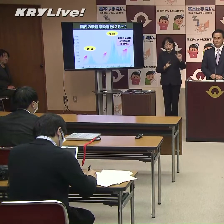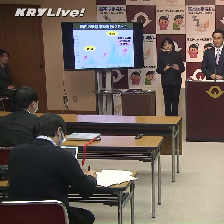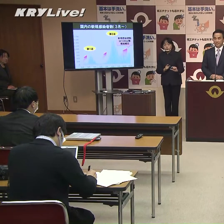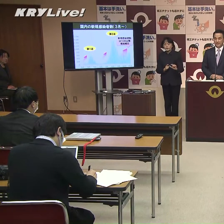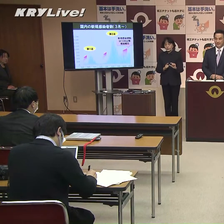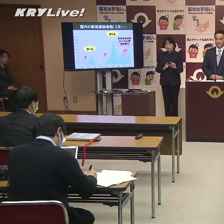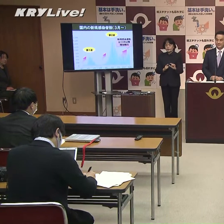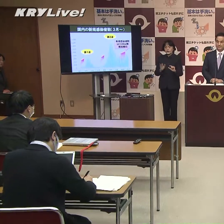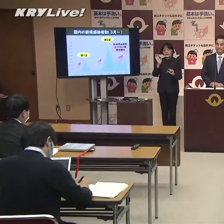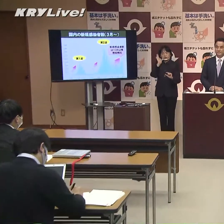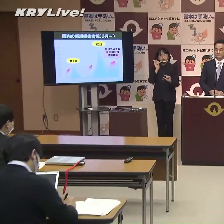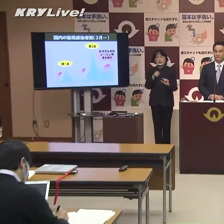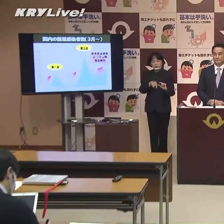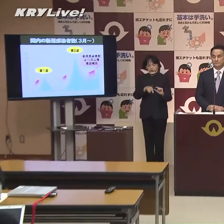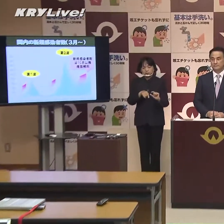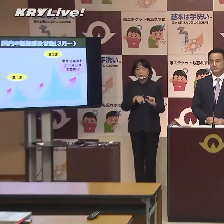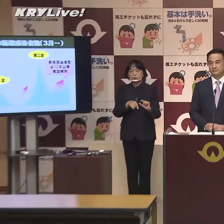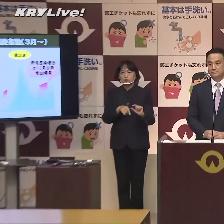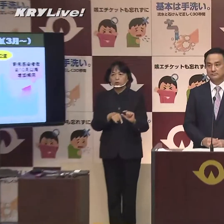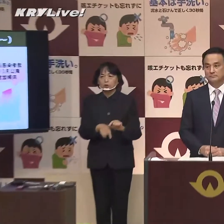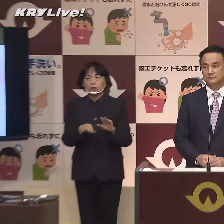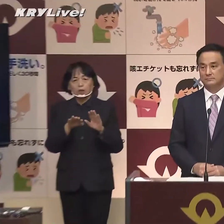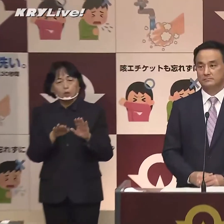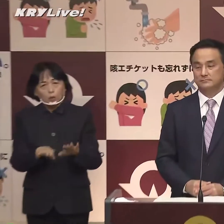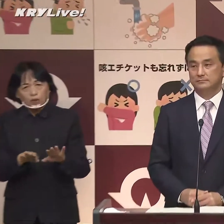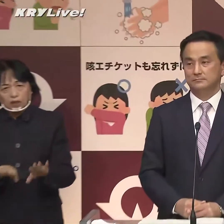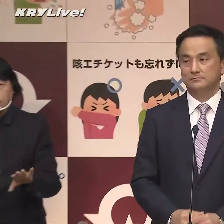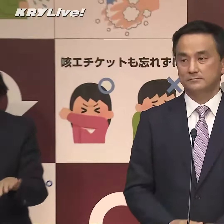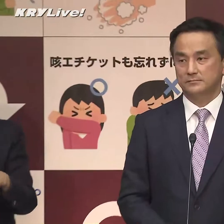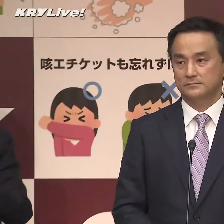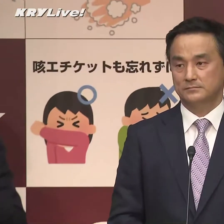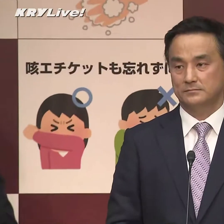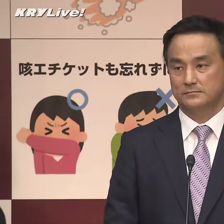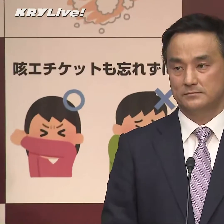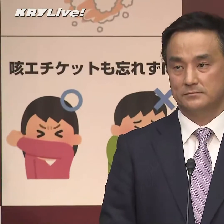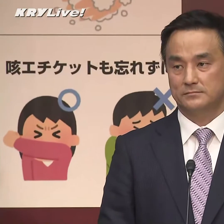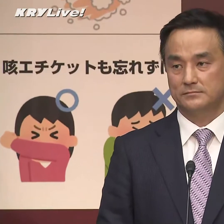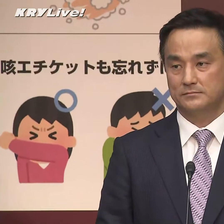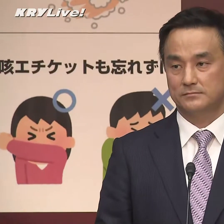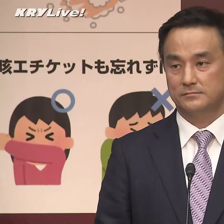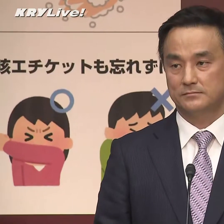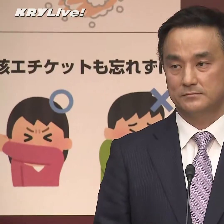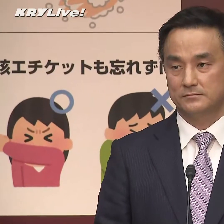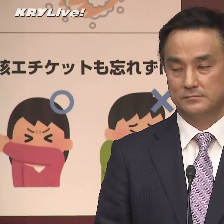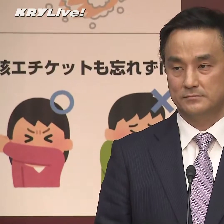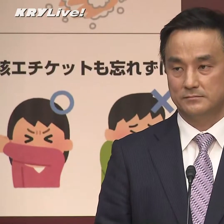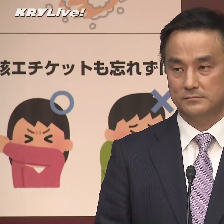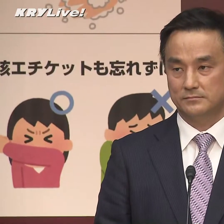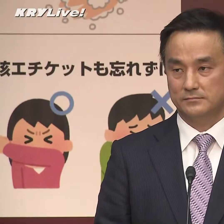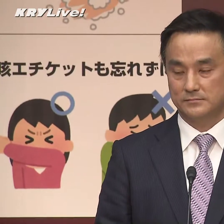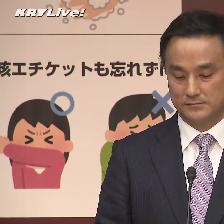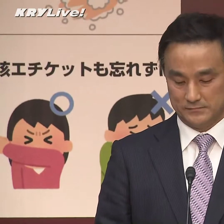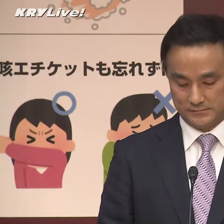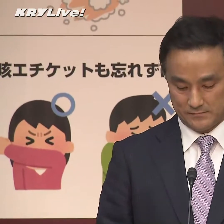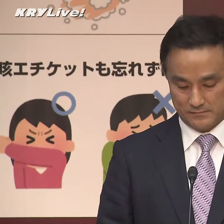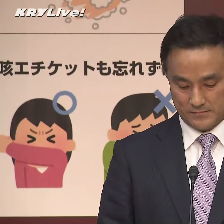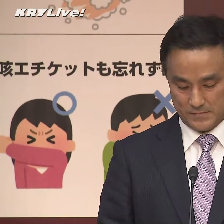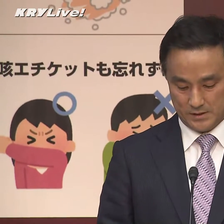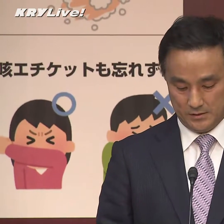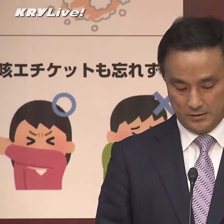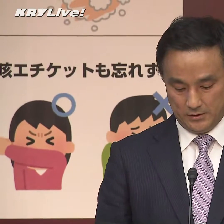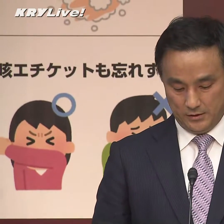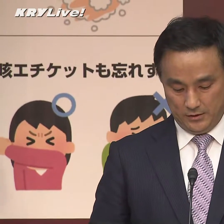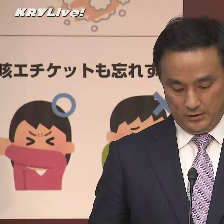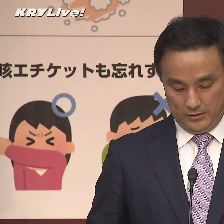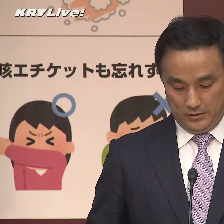ない状況での発生でしたけれども、今回のこのクラスターの発生が、その湯田地区の飲食店に与える影響はどのようになりそうかというのを、今の